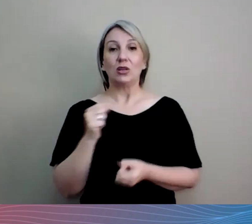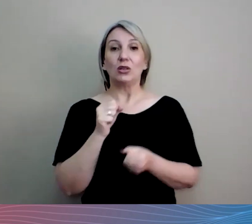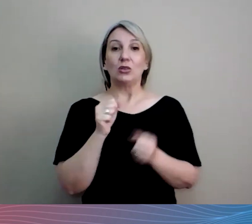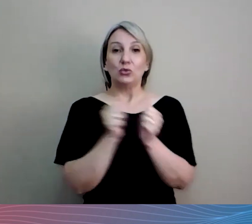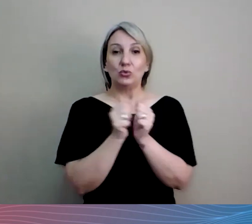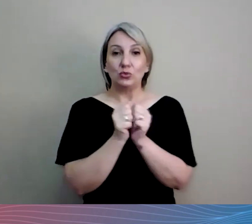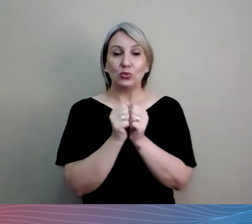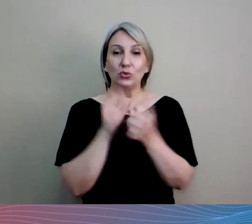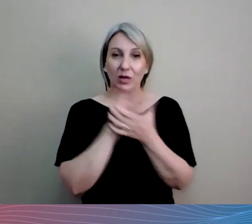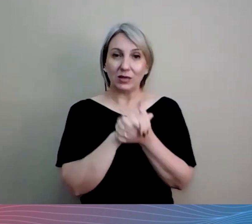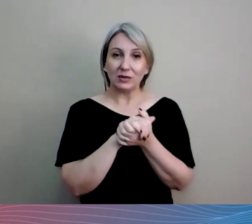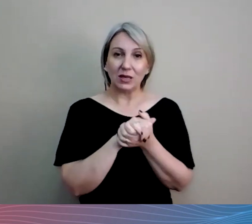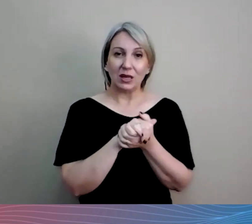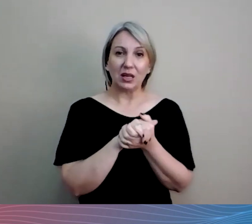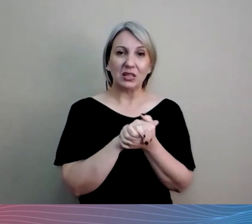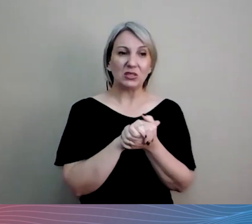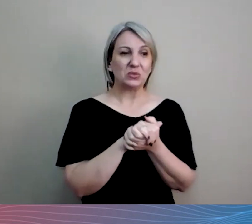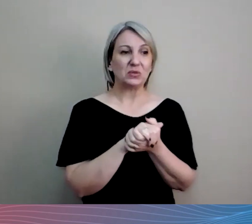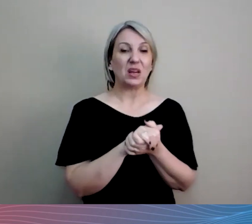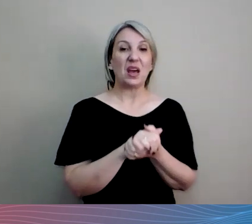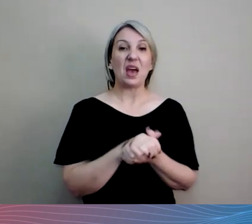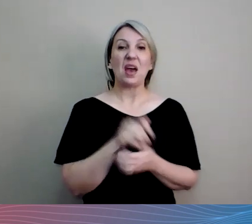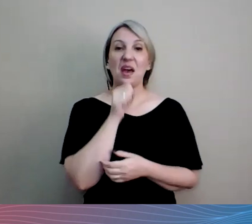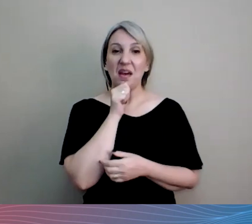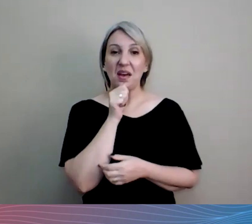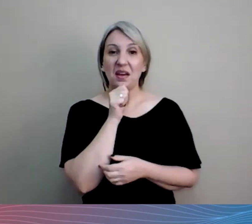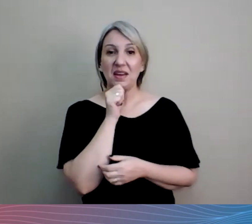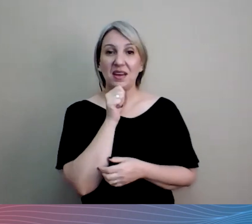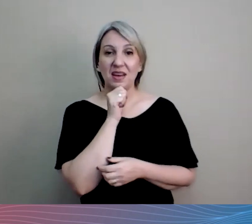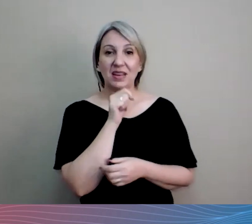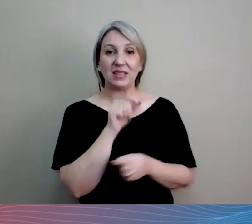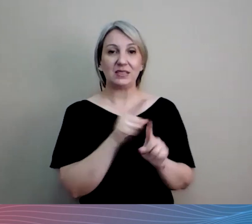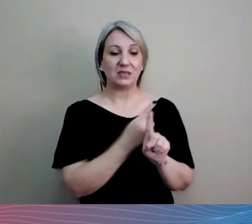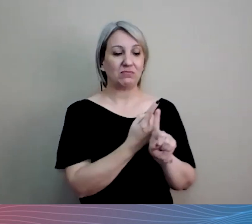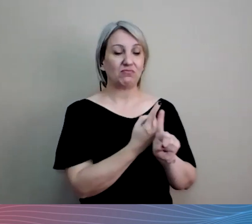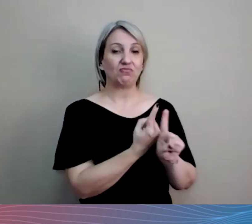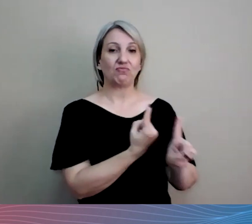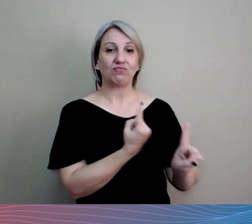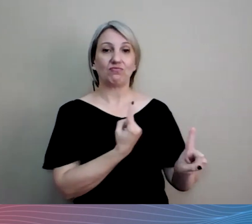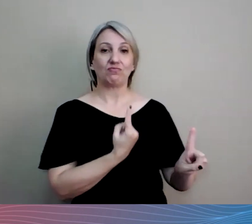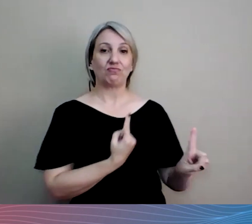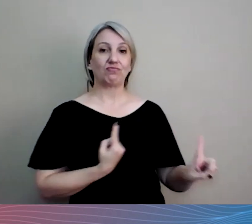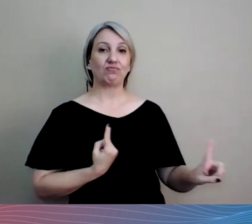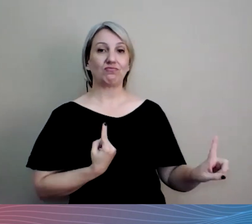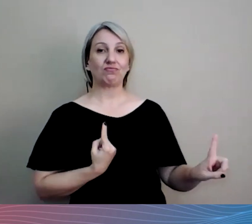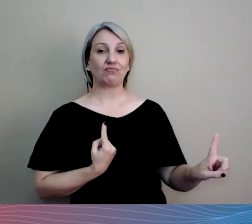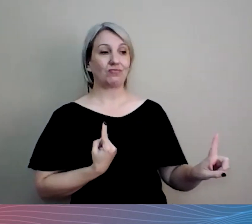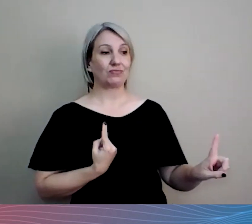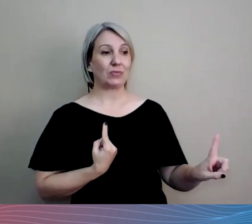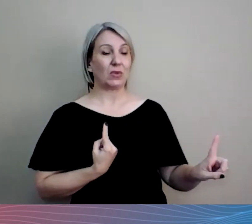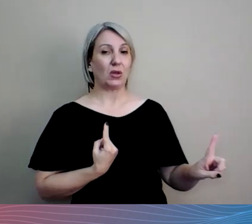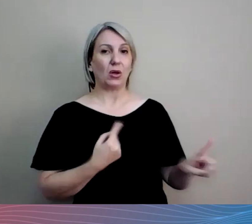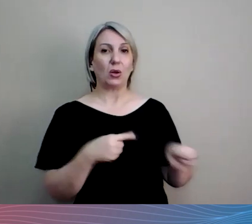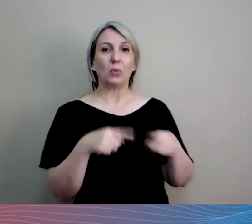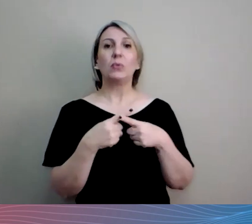Capaz de, no enterro, tem que ser também virado um de costa para o outro, Irmãos, é triste